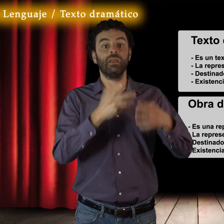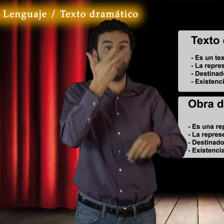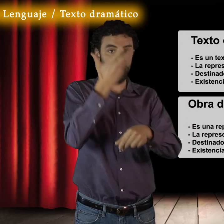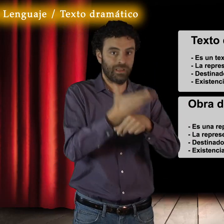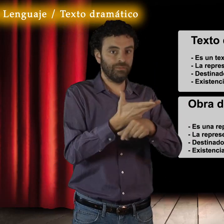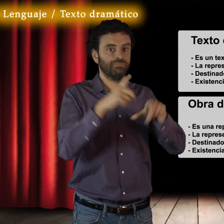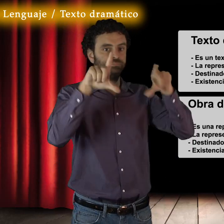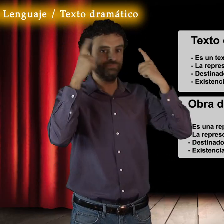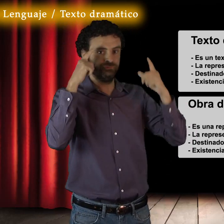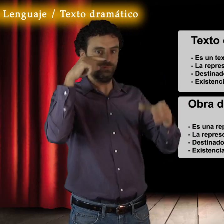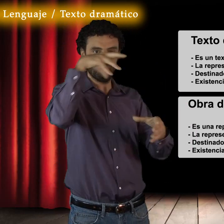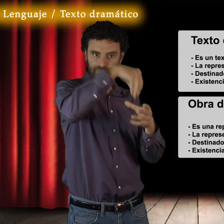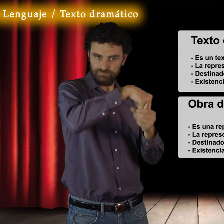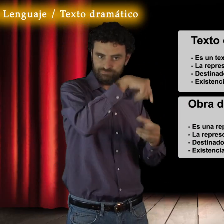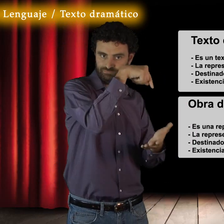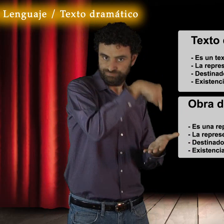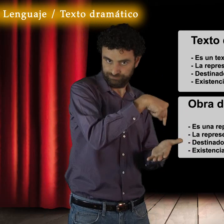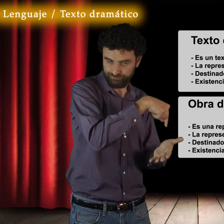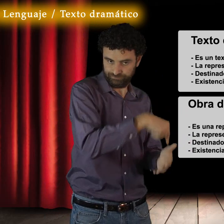lector existencia de